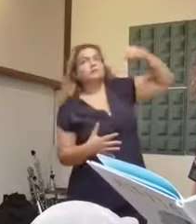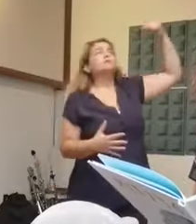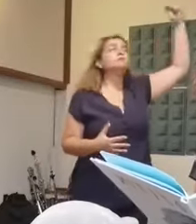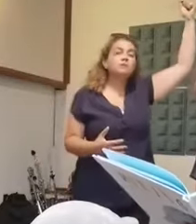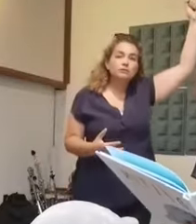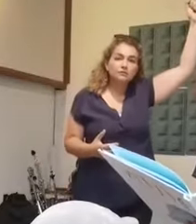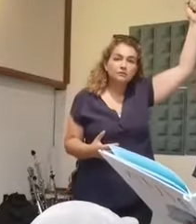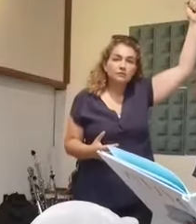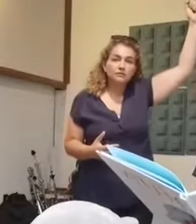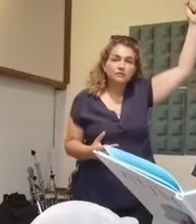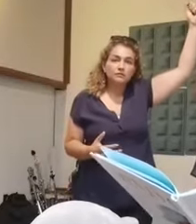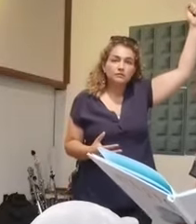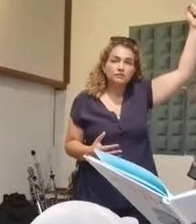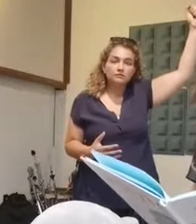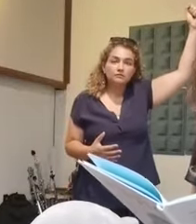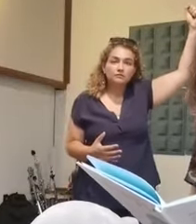afuera.